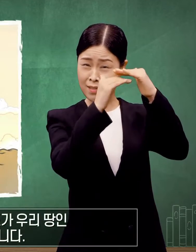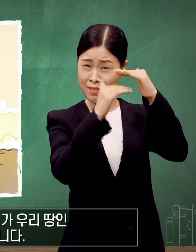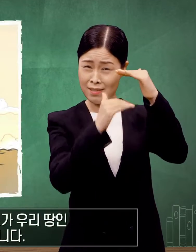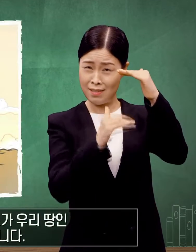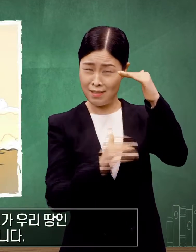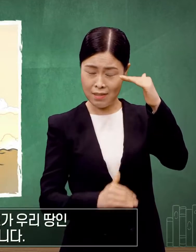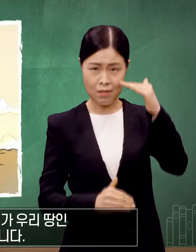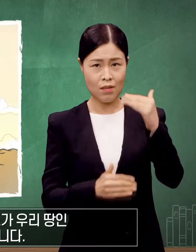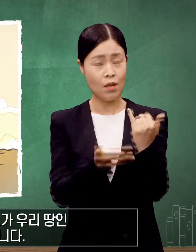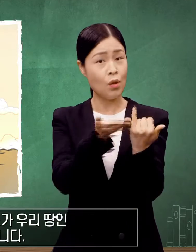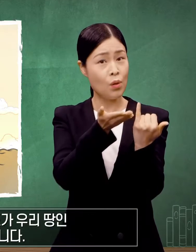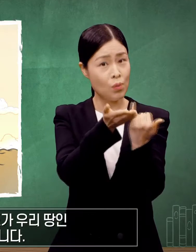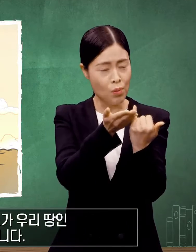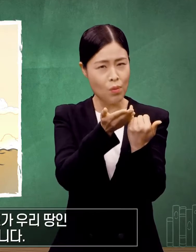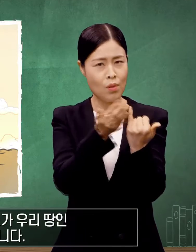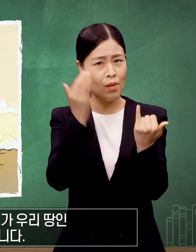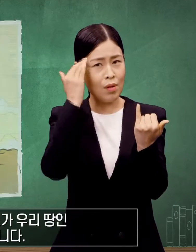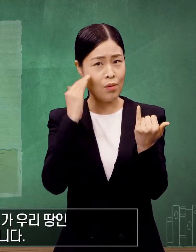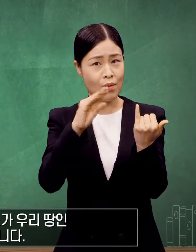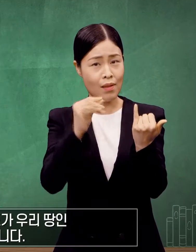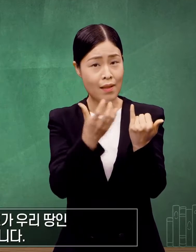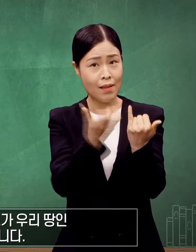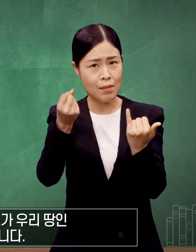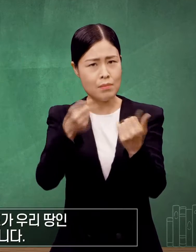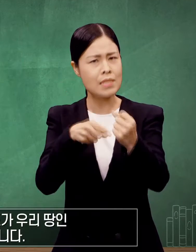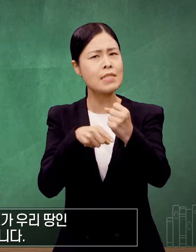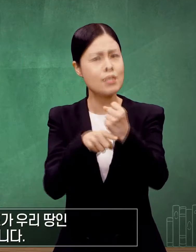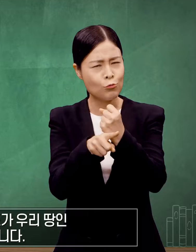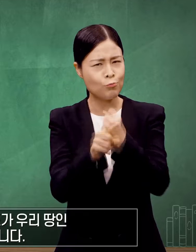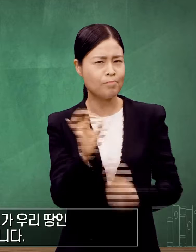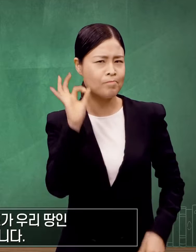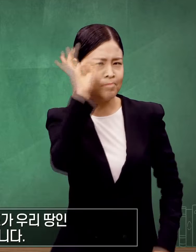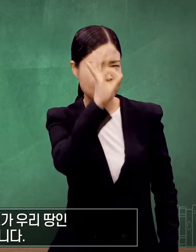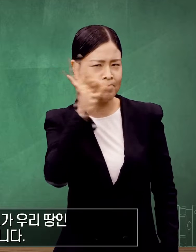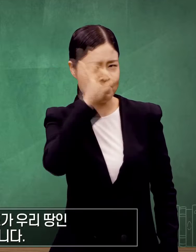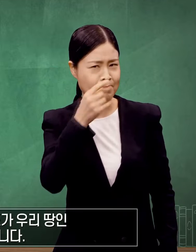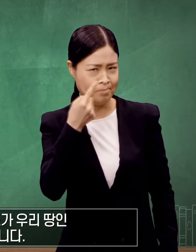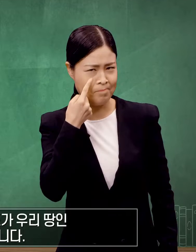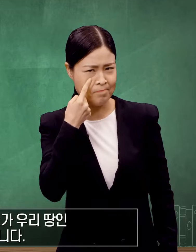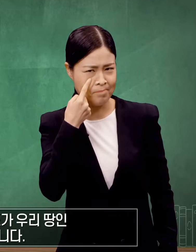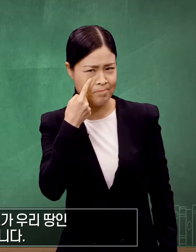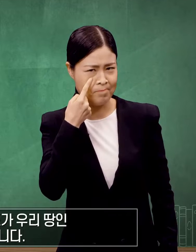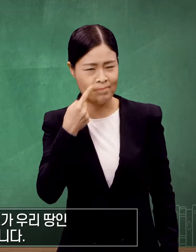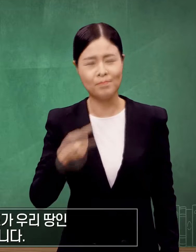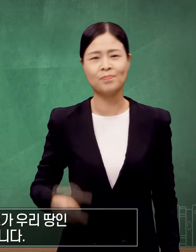이 단원에서는 독도가 우리 땅인 근거를 살펴보겠습니다.